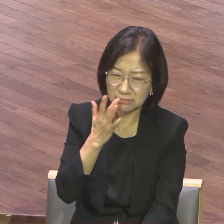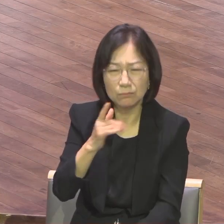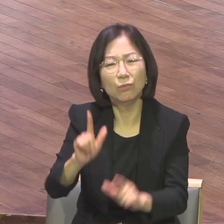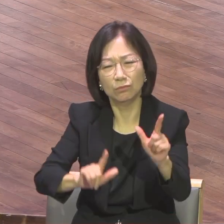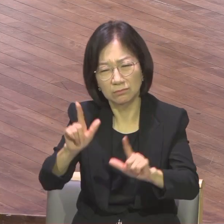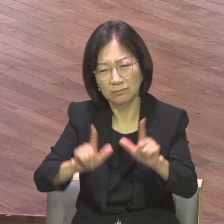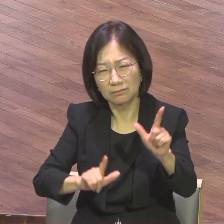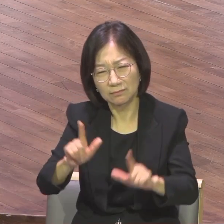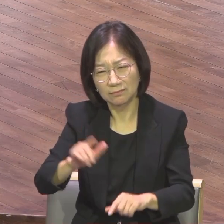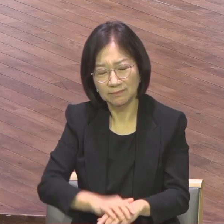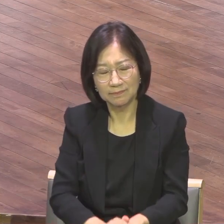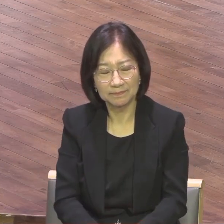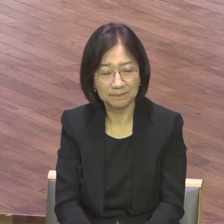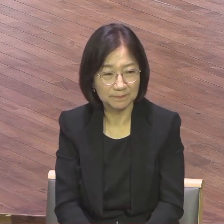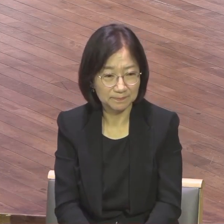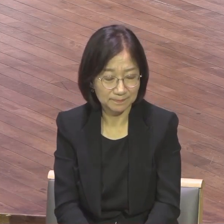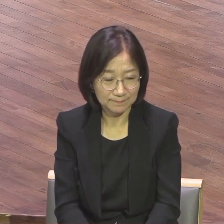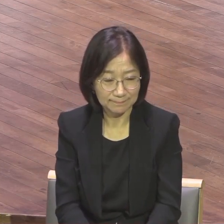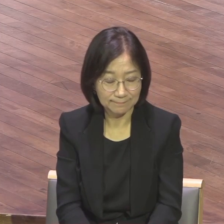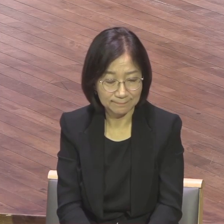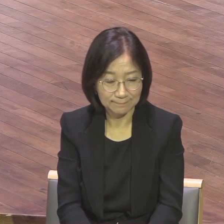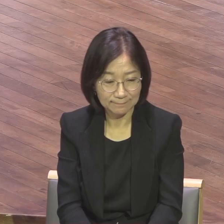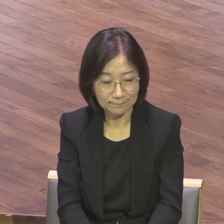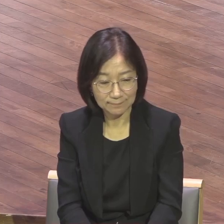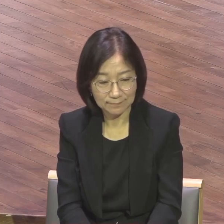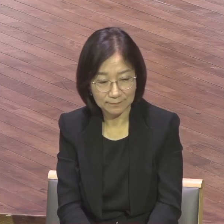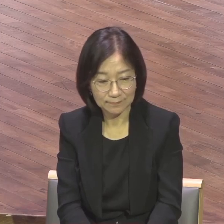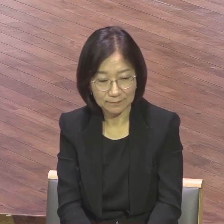오늘날 교회의 실상.